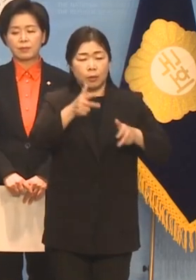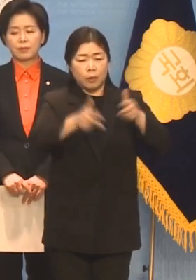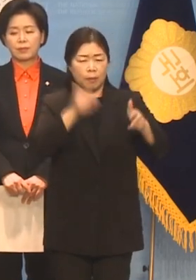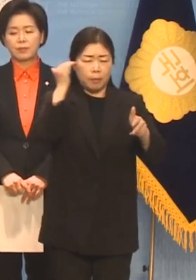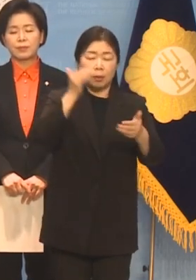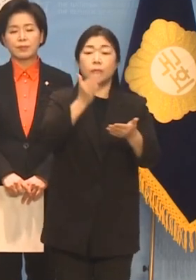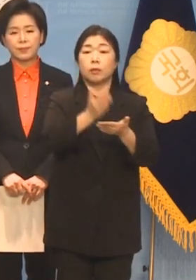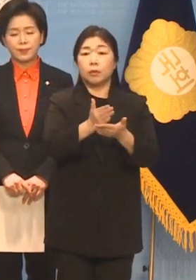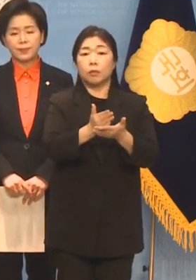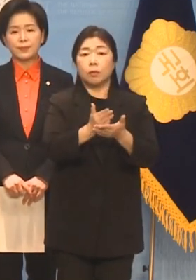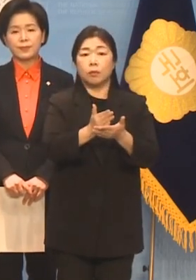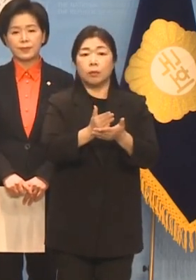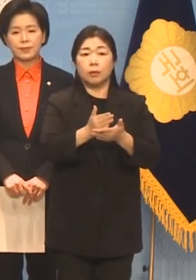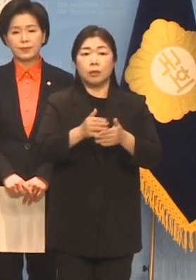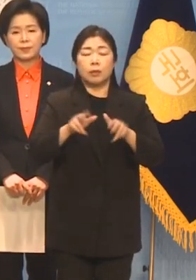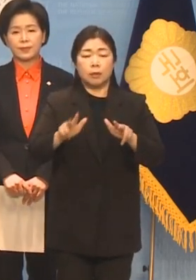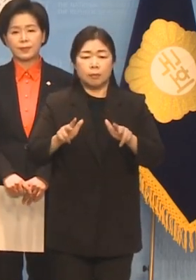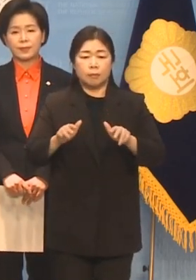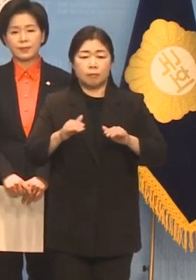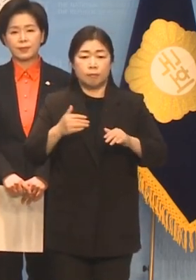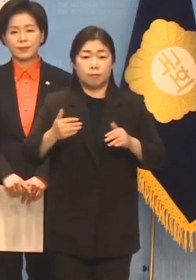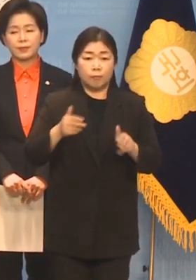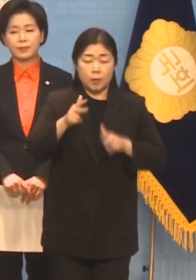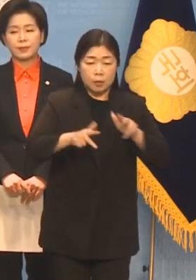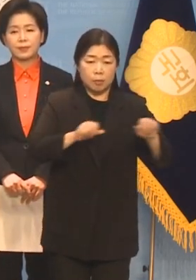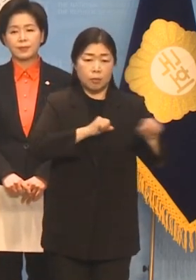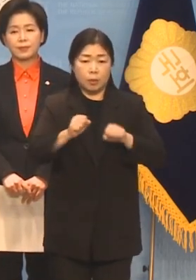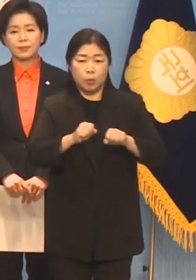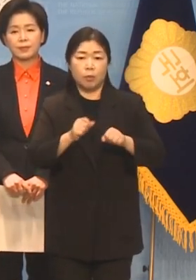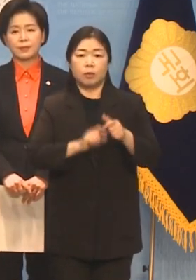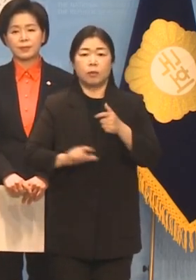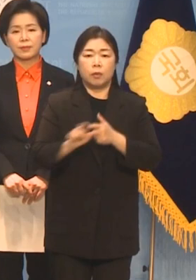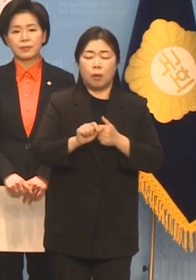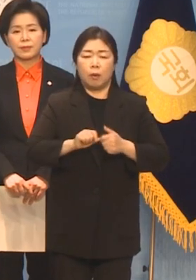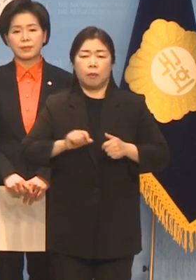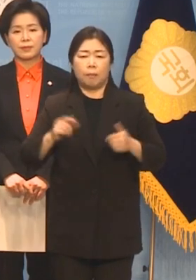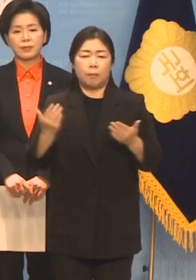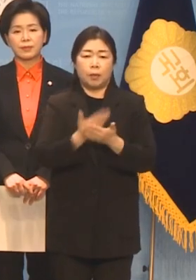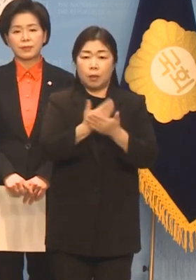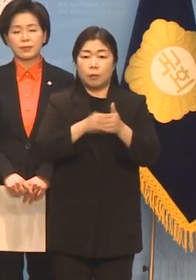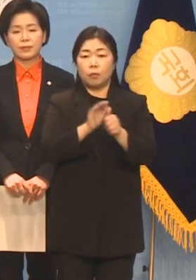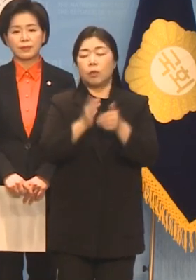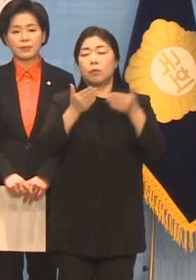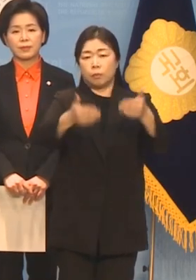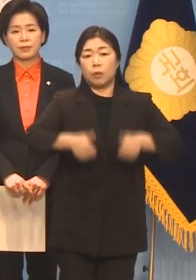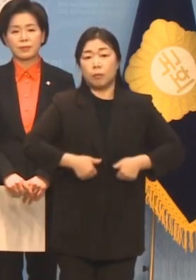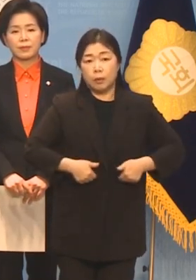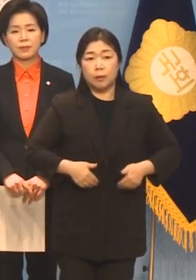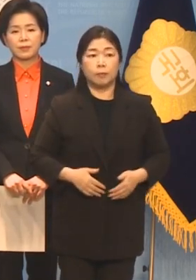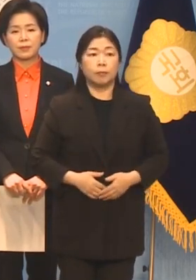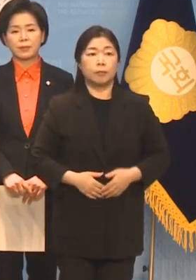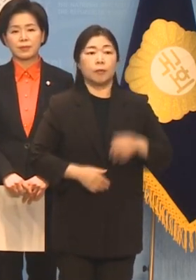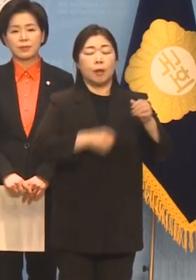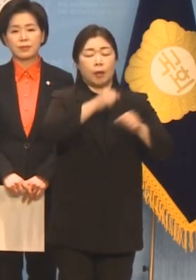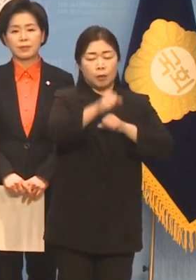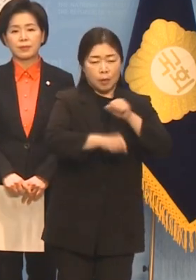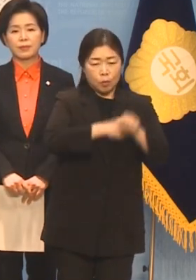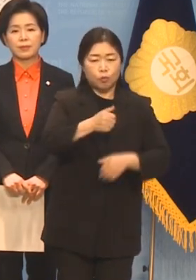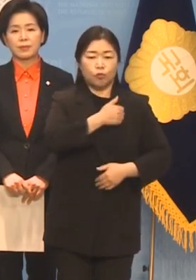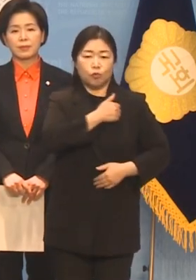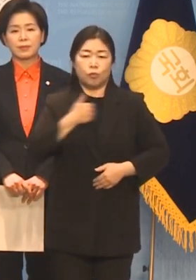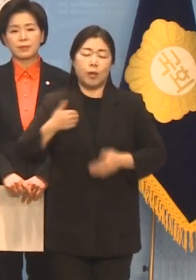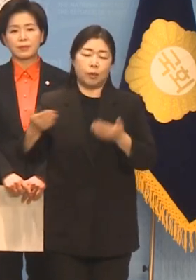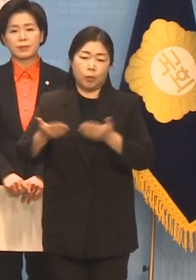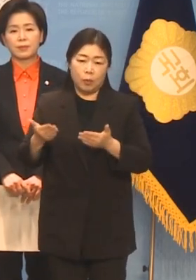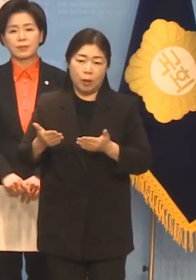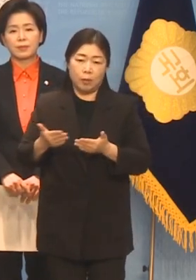없어지고 기존의 비즈니스가 업그레이드 되어야 합니다. 자유롭고 풍요한 노동, 건전하고 생산적인